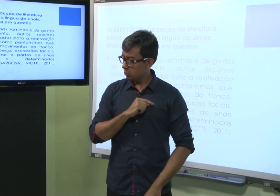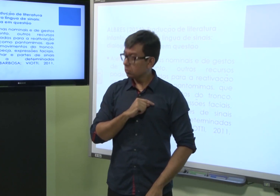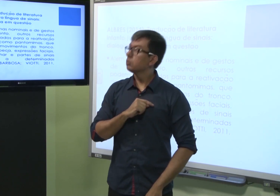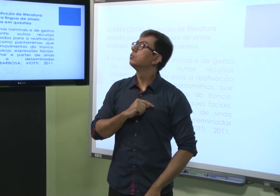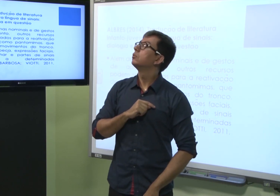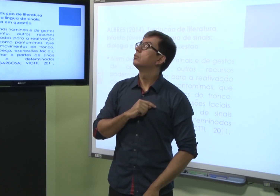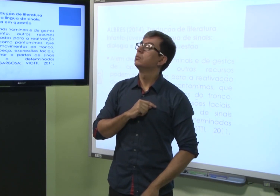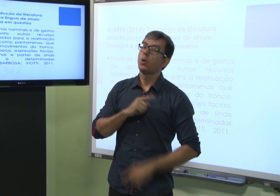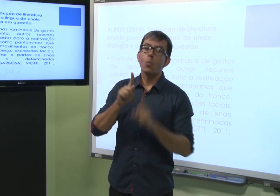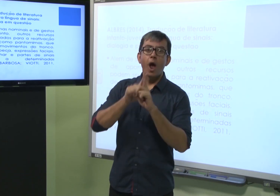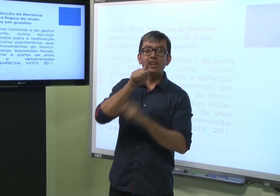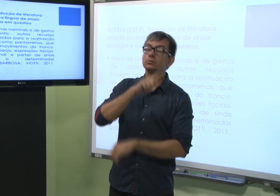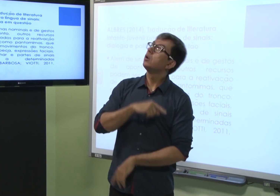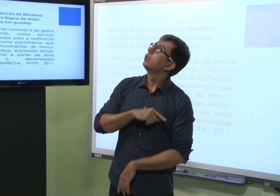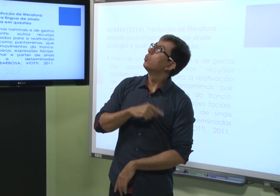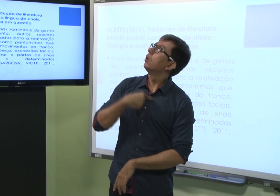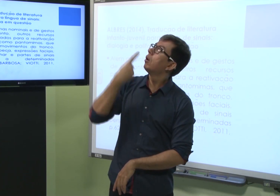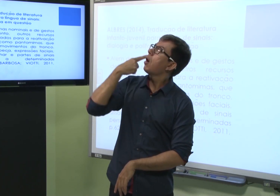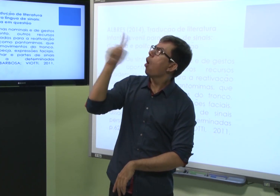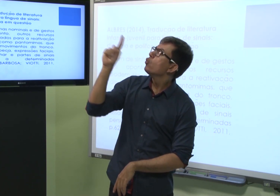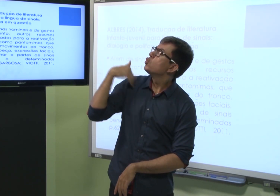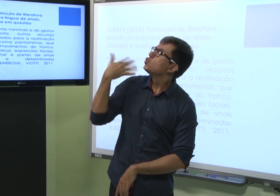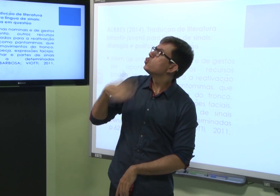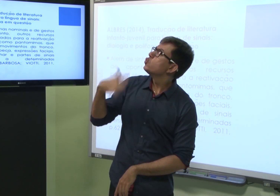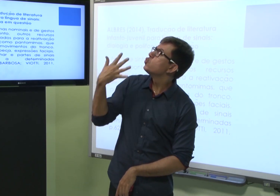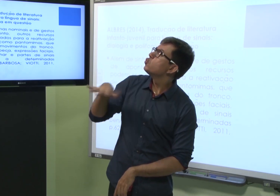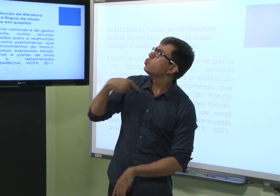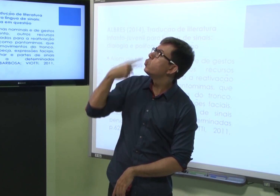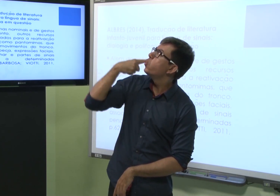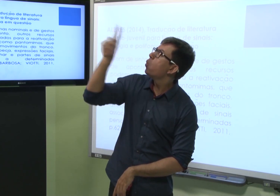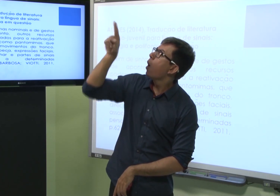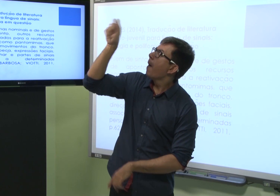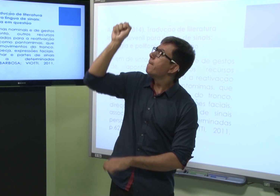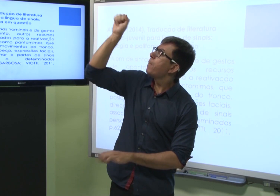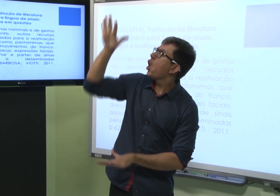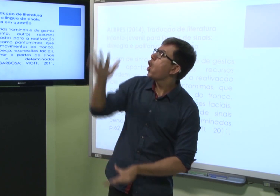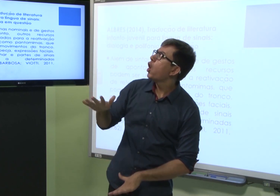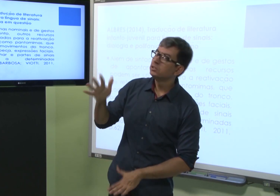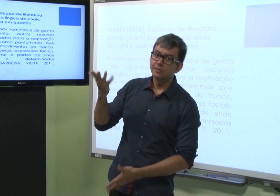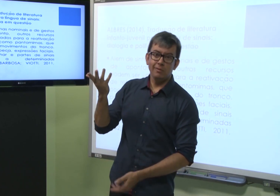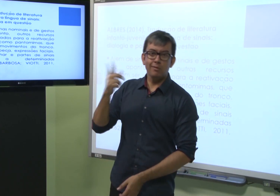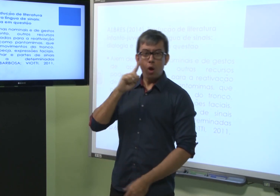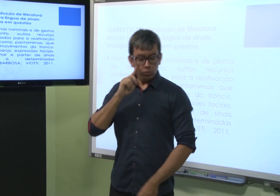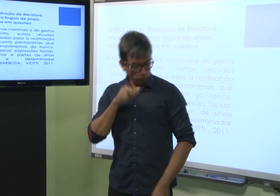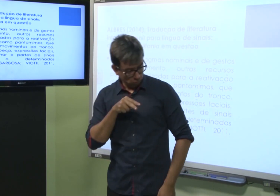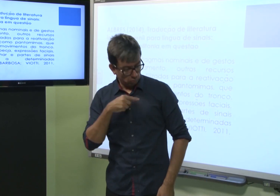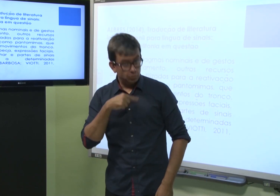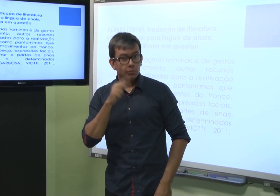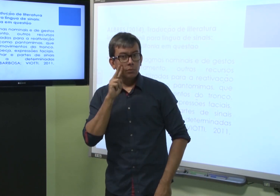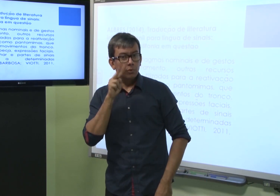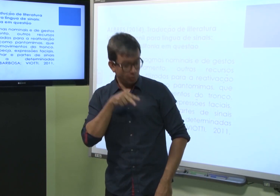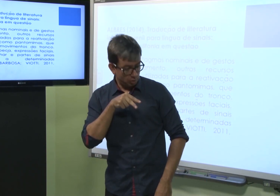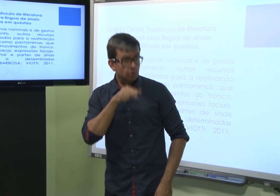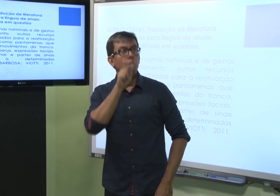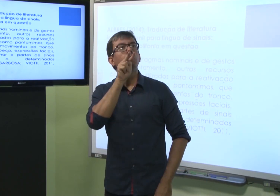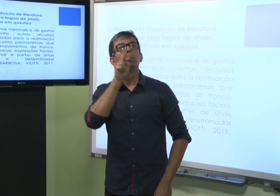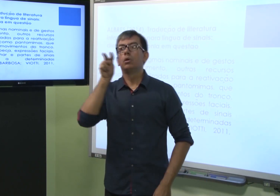minhas referências. Eu posso utilizar os olhos como marcador, que são outros recursos.